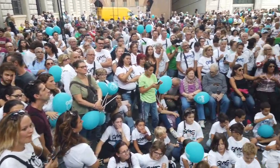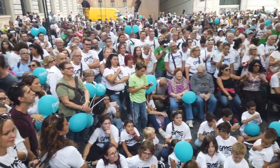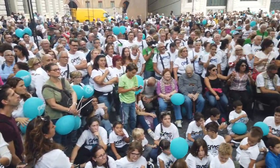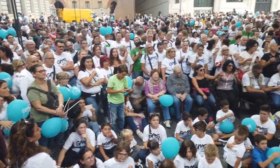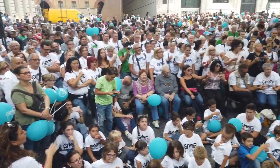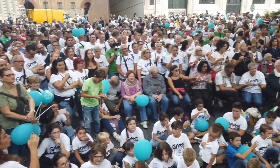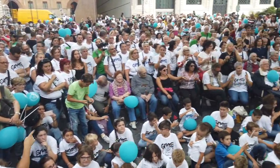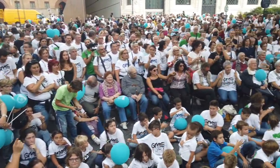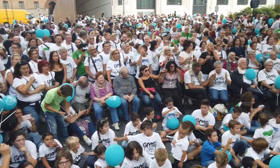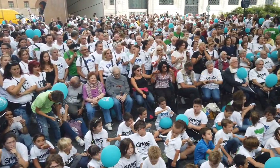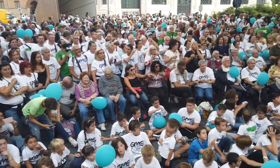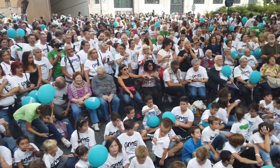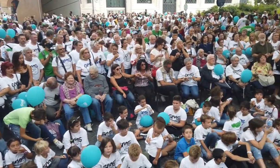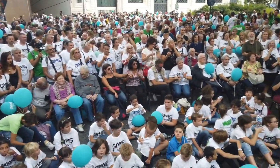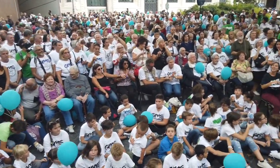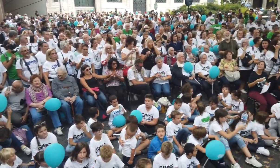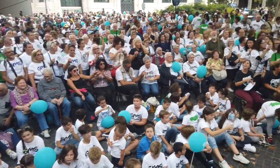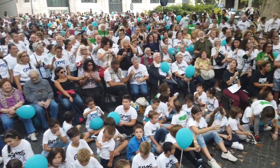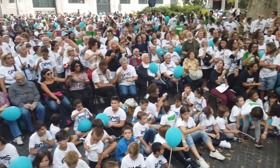buona riuscita dell'iniziativa.